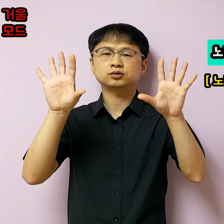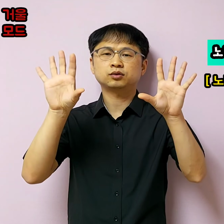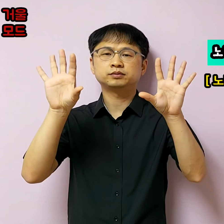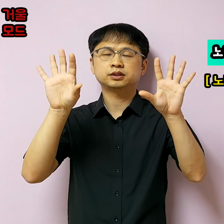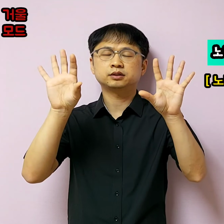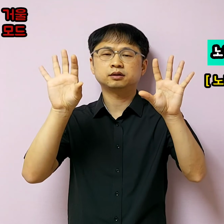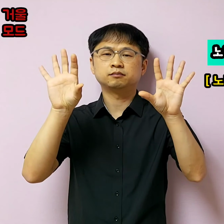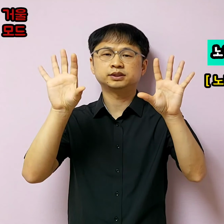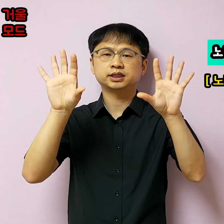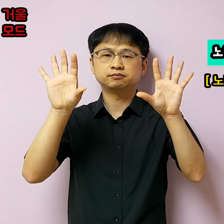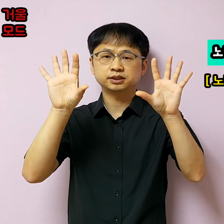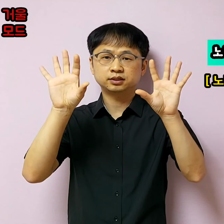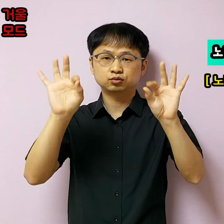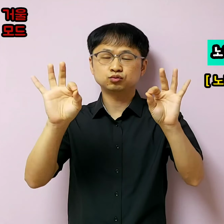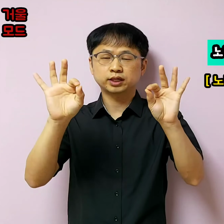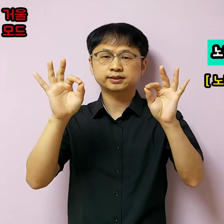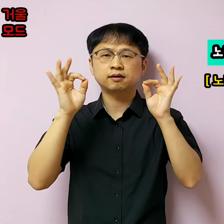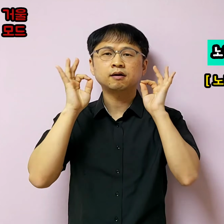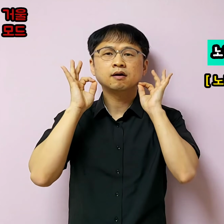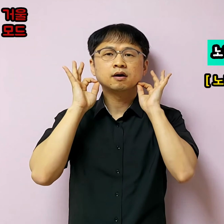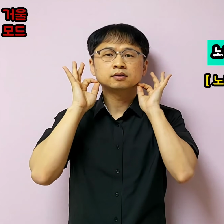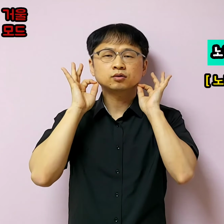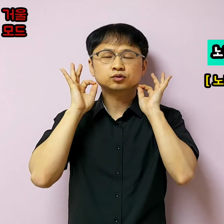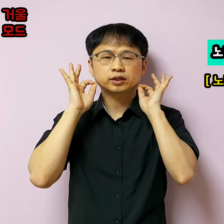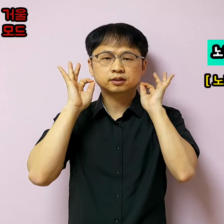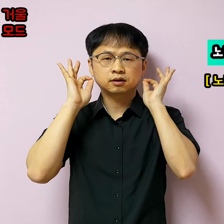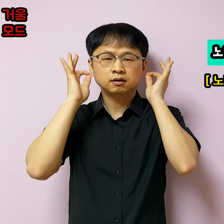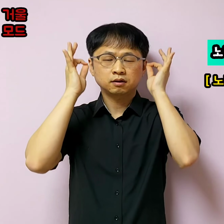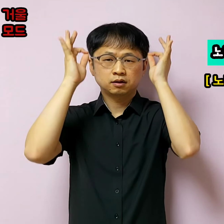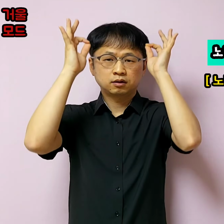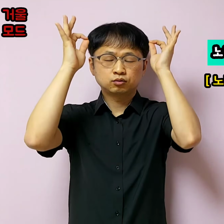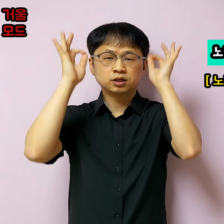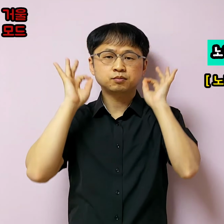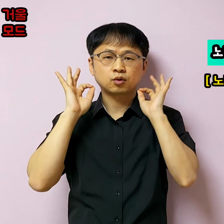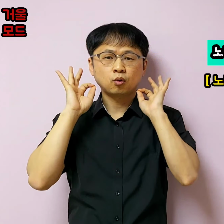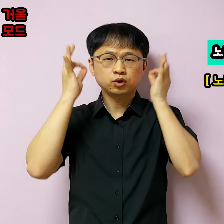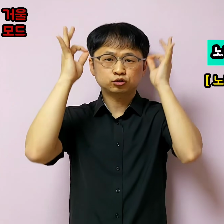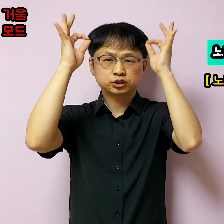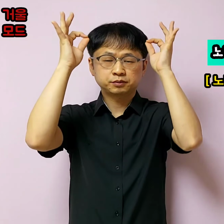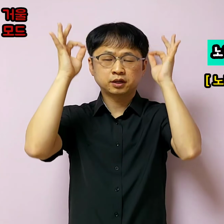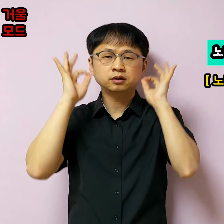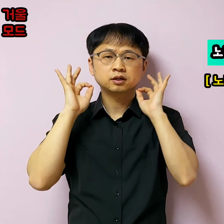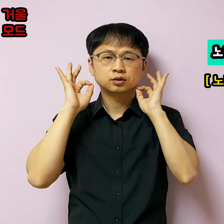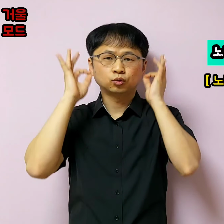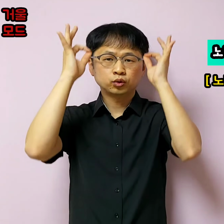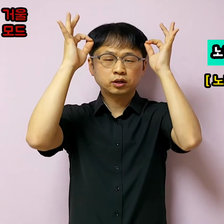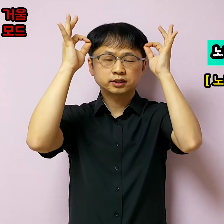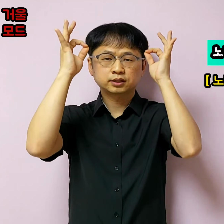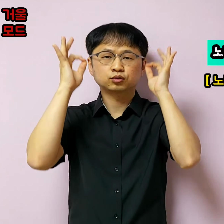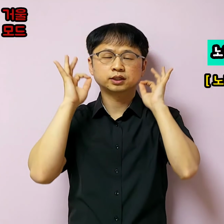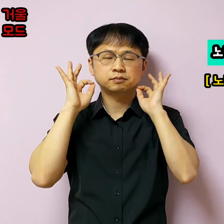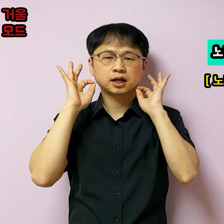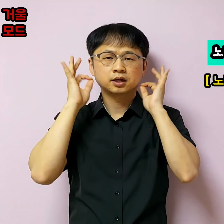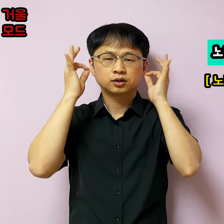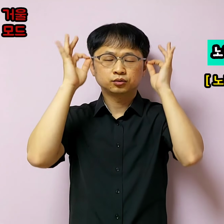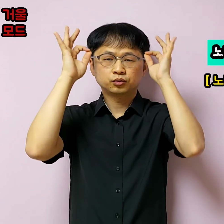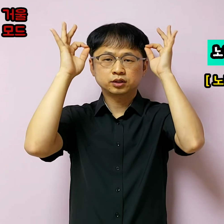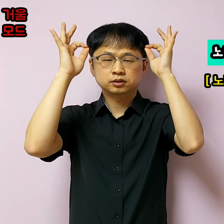양손 엄지, 검지를 둥글게 해서 턱 쪽에서 얼굴 옆으로 올려주시면 노력이라는 수어가 됩니다.